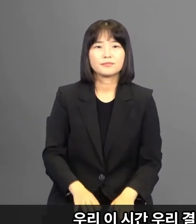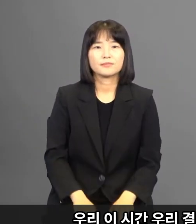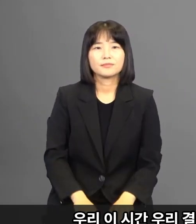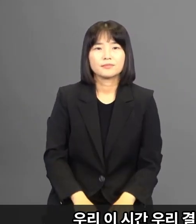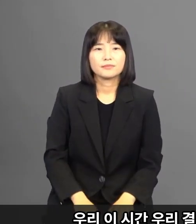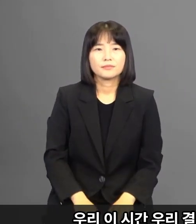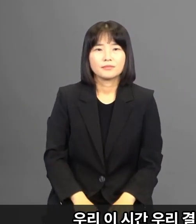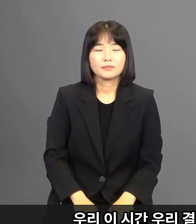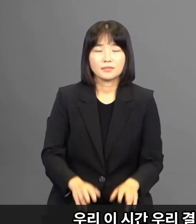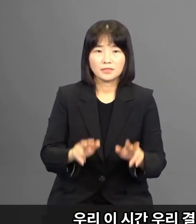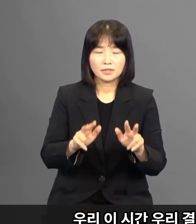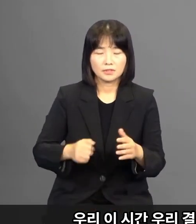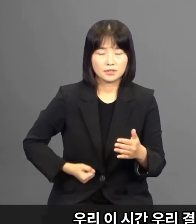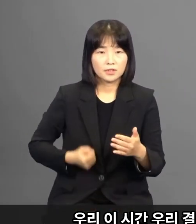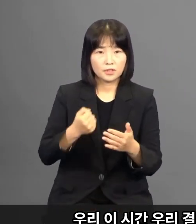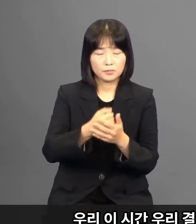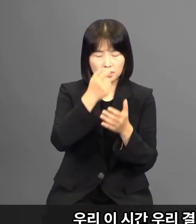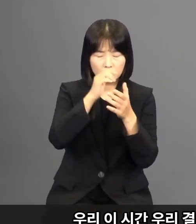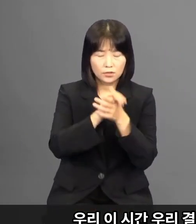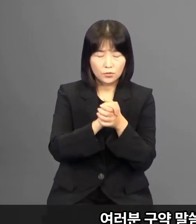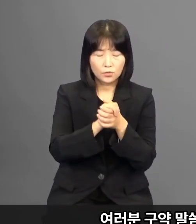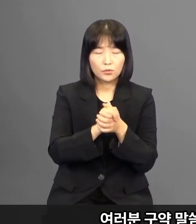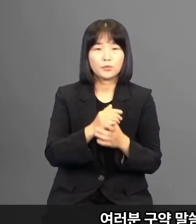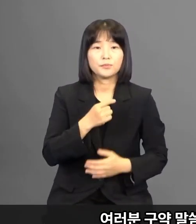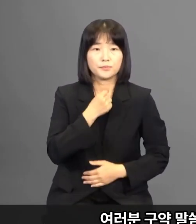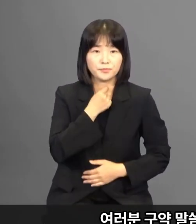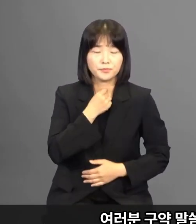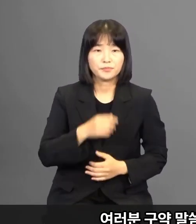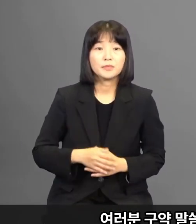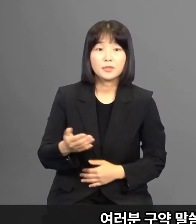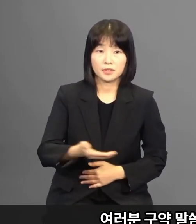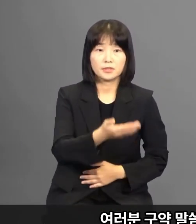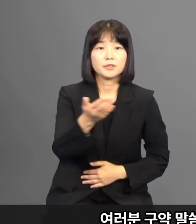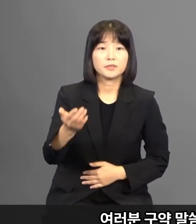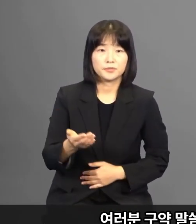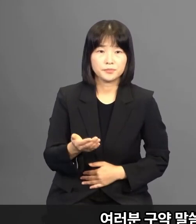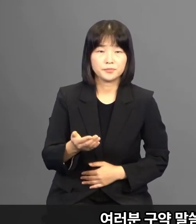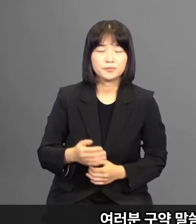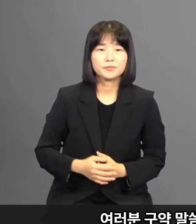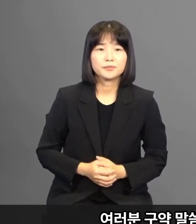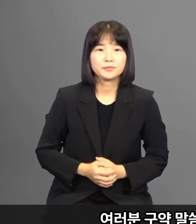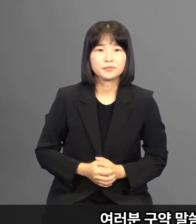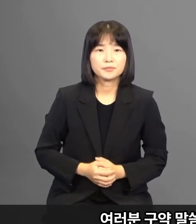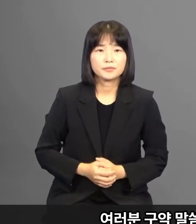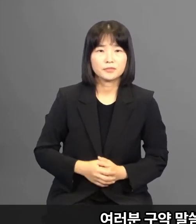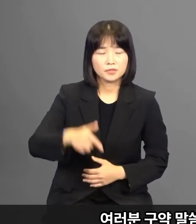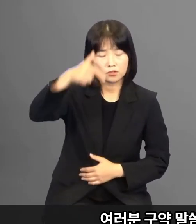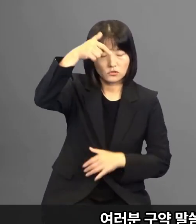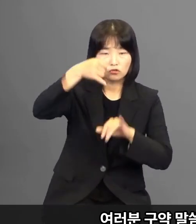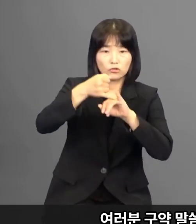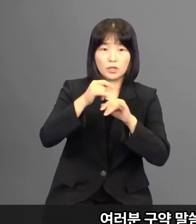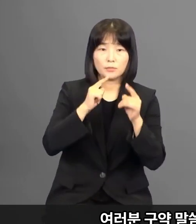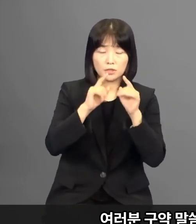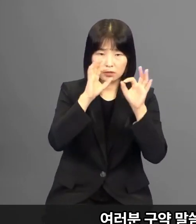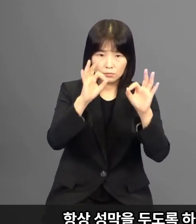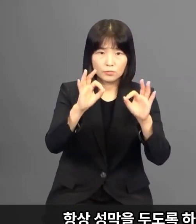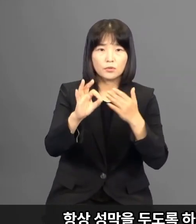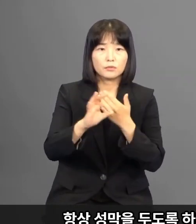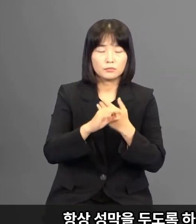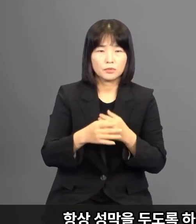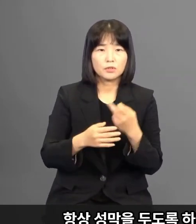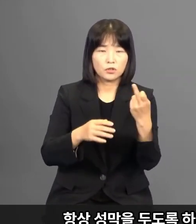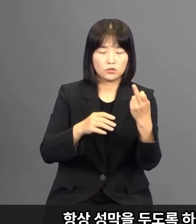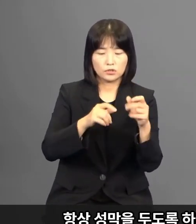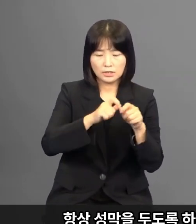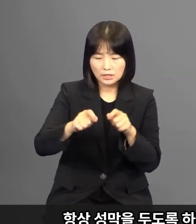자, 우리 이 시간 우리 결단하며 기도하는 시간 갖겠습니다. 여러분, 구약 말씀에 보면 12지파의 중심에